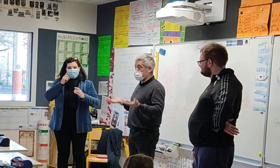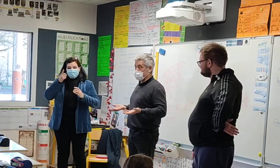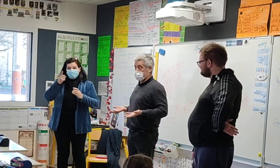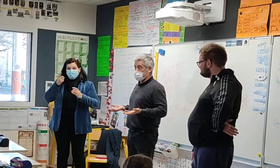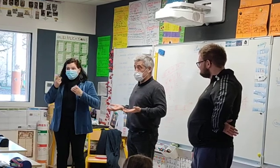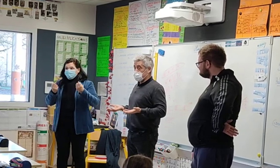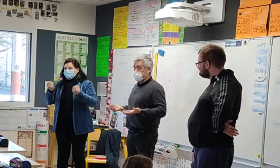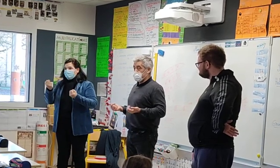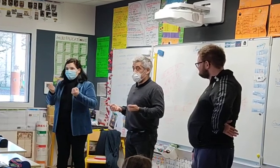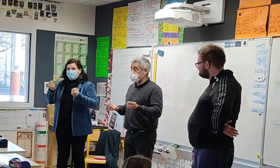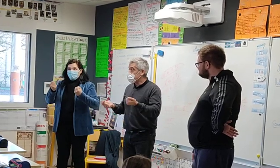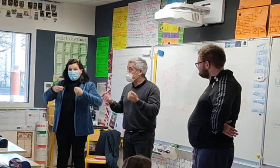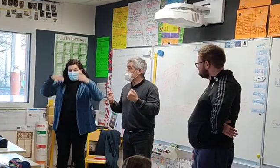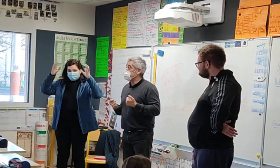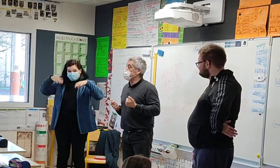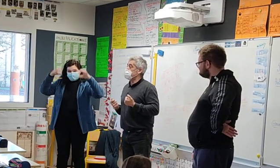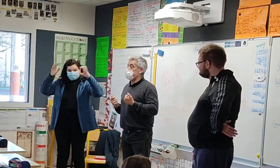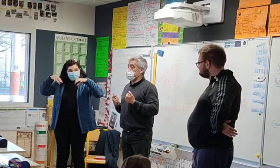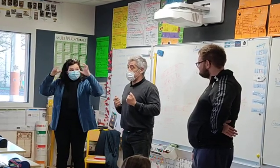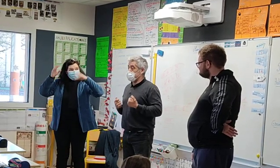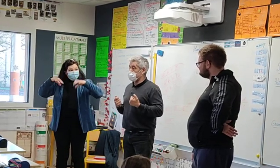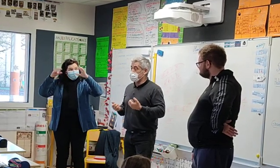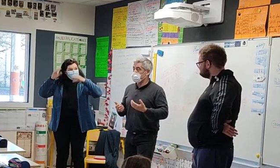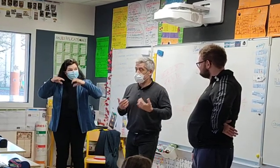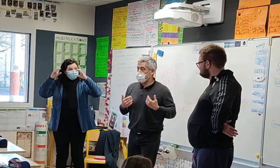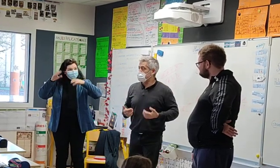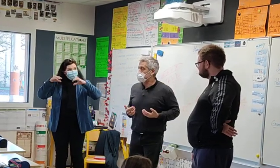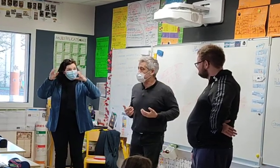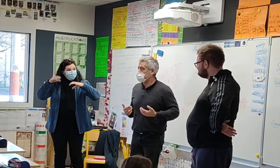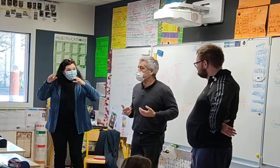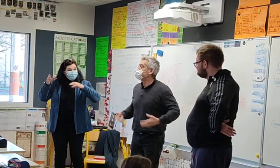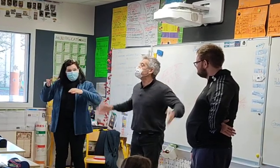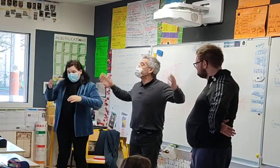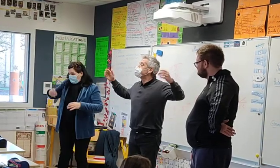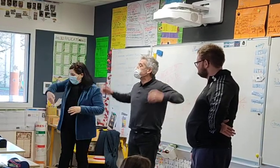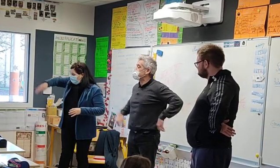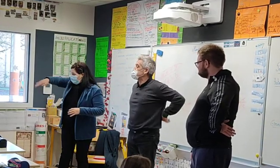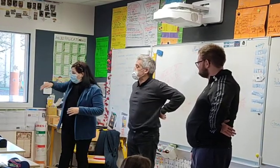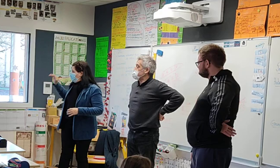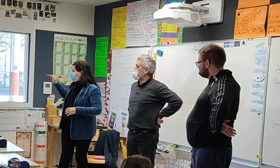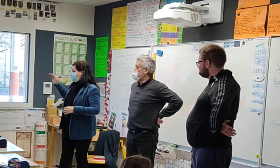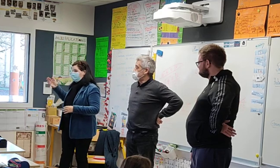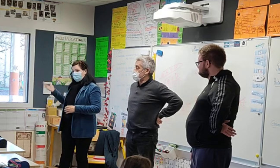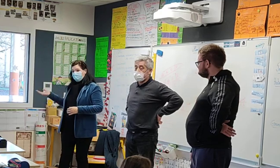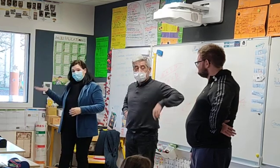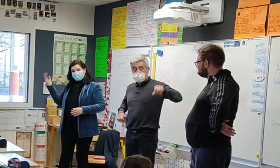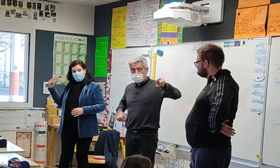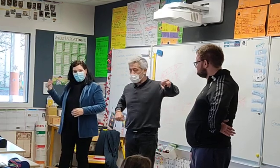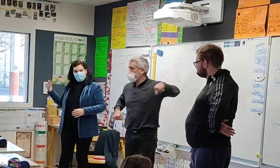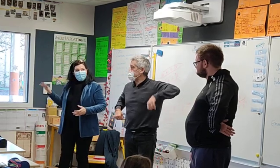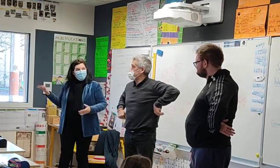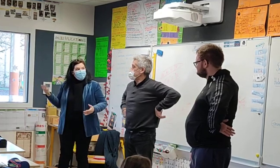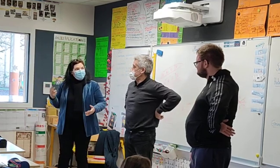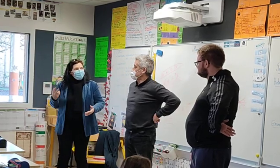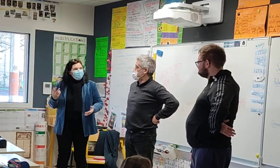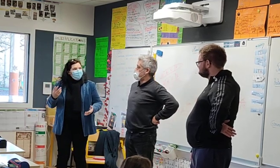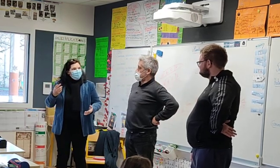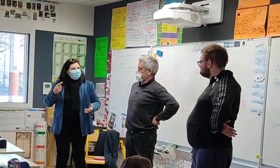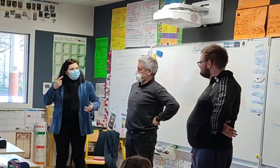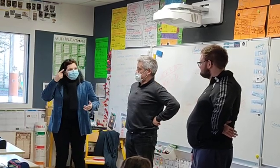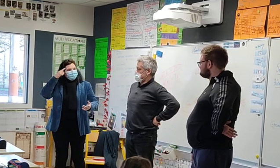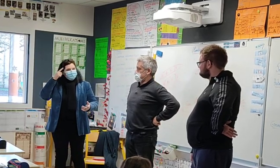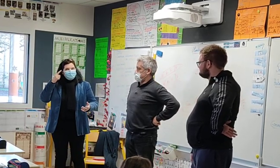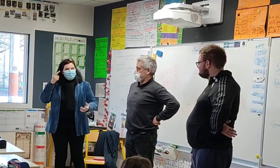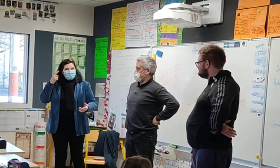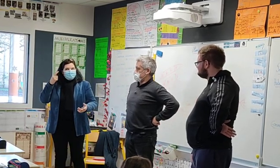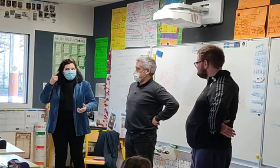sur la route. Et quand j'ai voulu lui demander de monter dans la voiture, je ne savais pas comment faire. Et je croyais qu'il ne m'écoutait